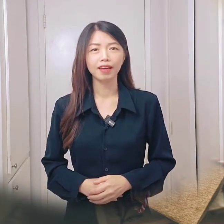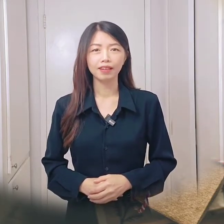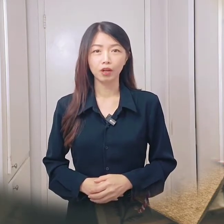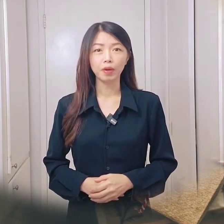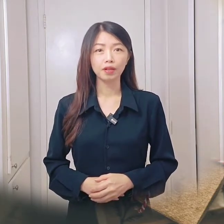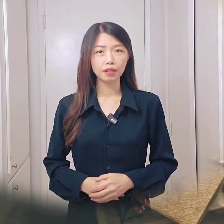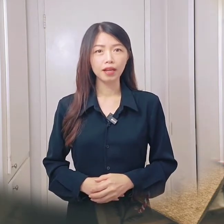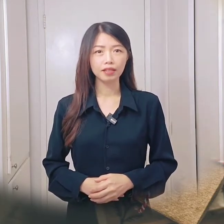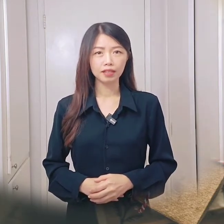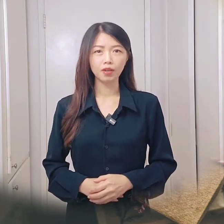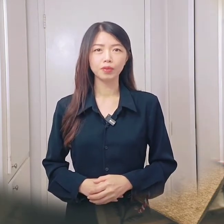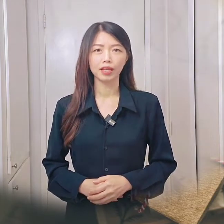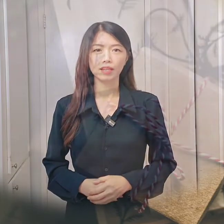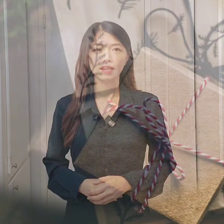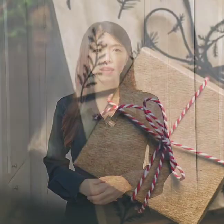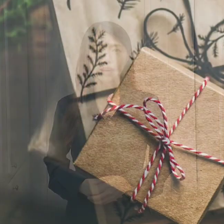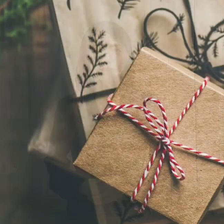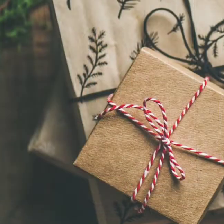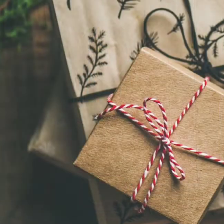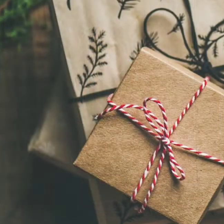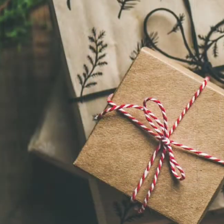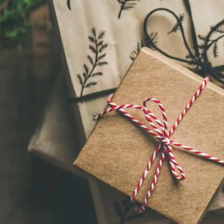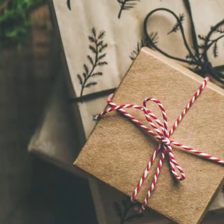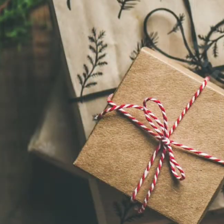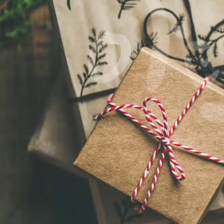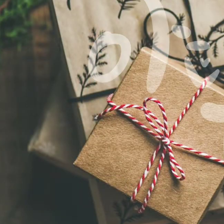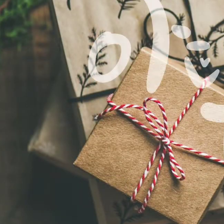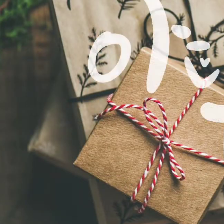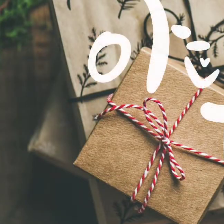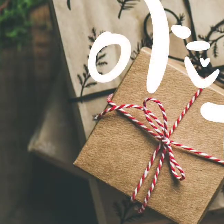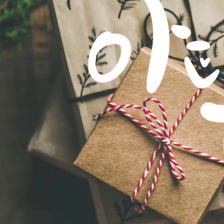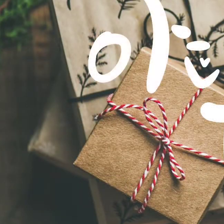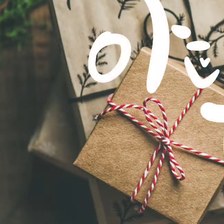해봤습니다. 그러면 끝까지 시청 부탁드릴게요.